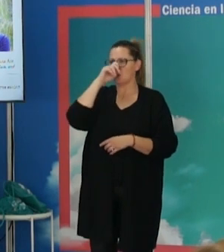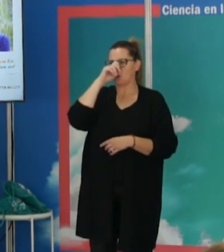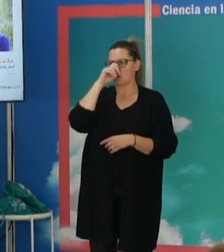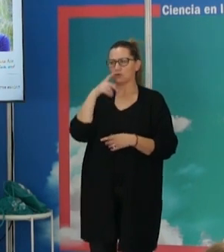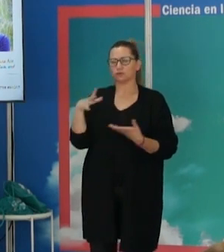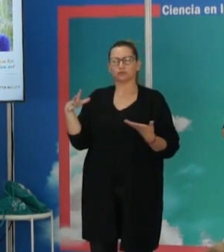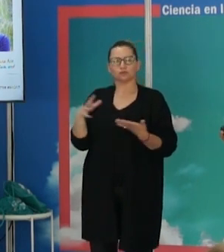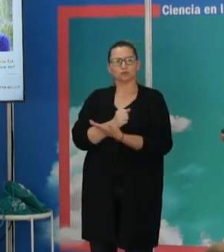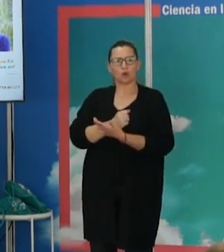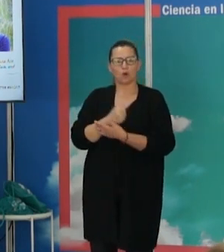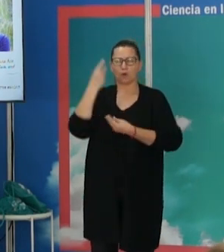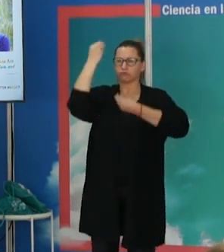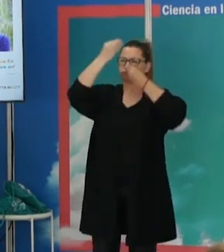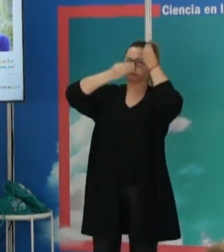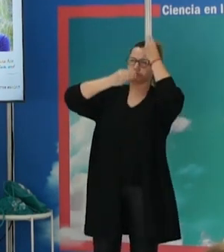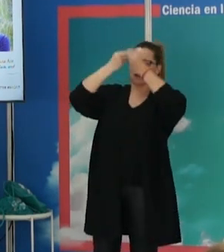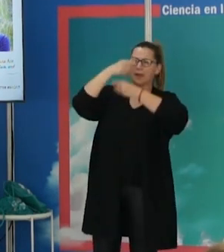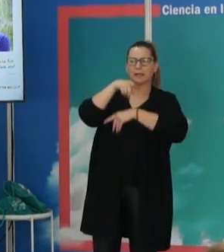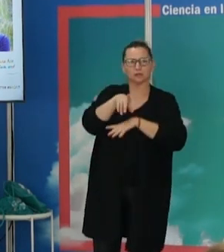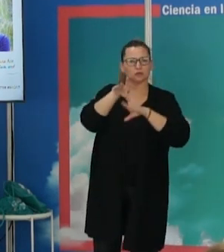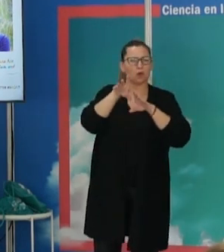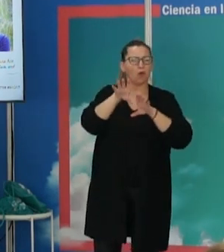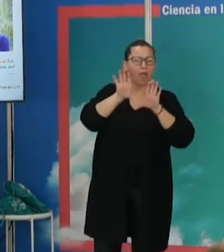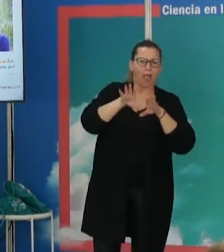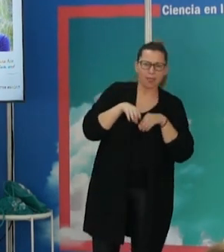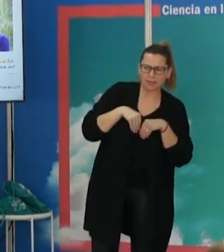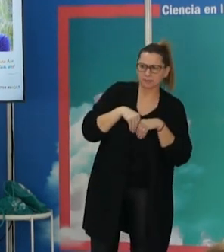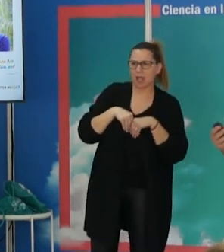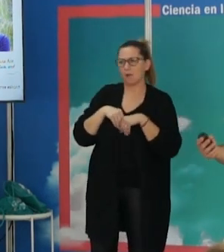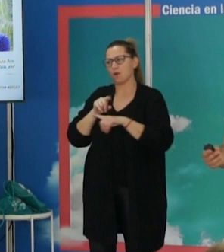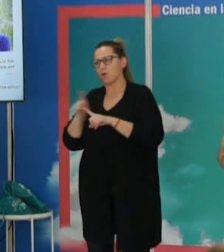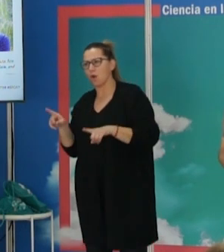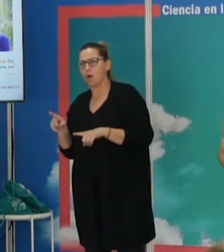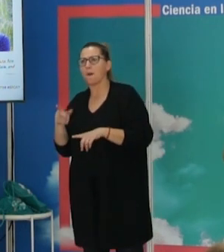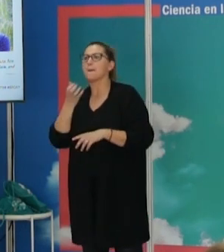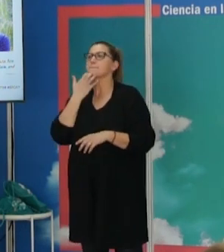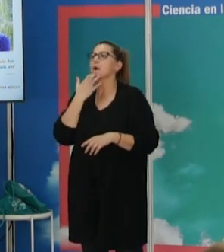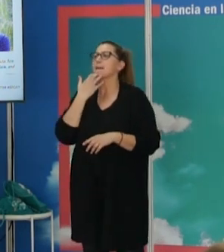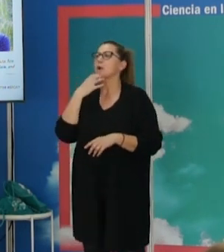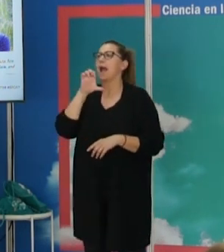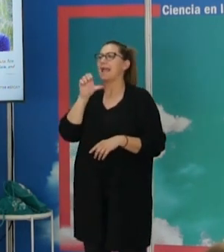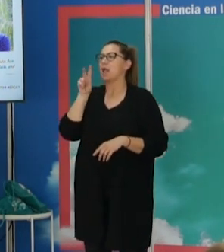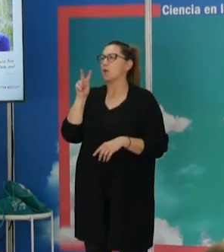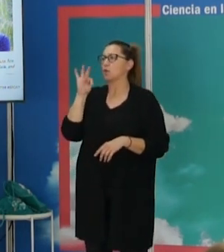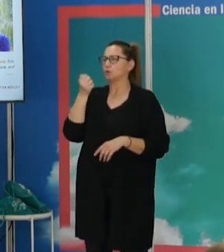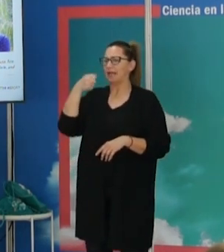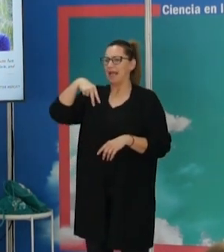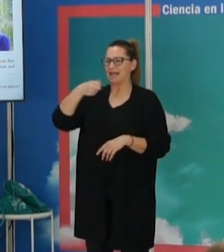las cuestiones valorativas de si es o no aceptable la eutanasia, de si no es, si es o no aceptable